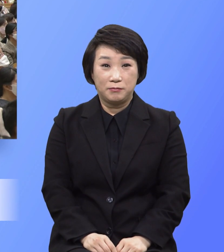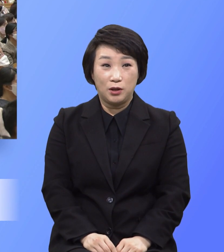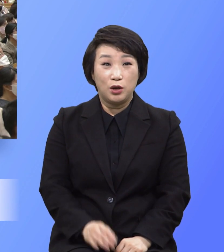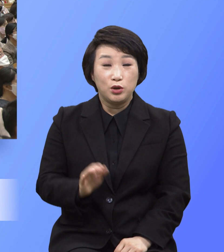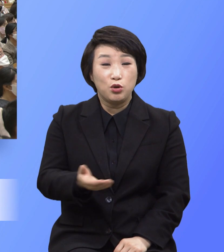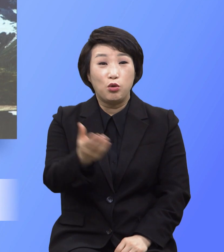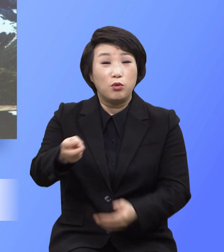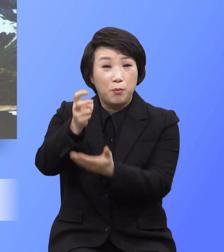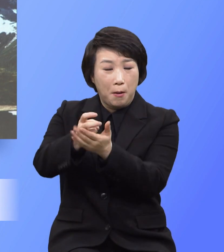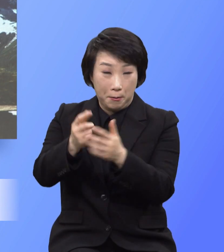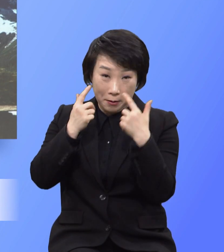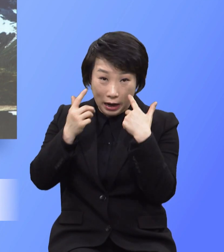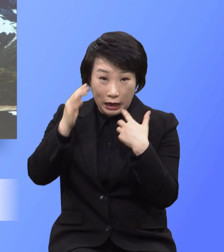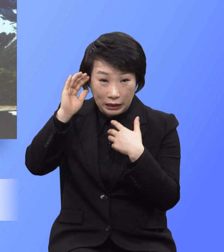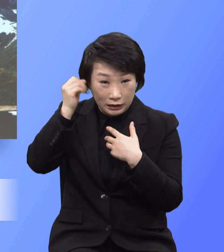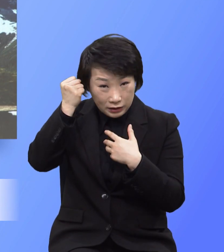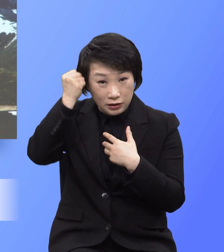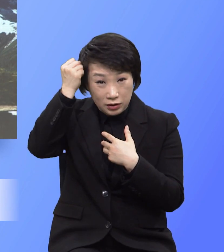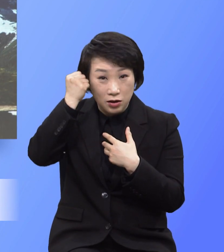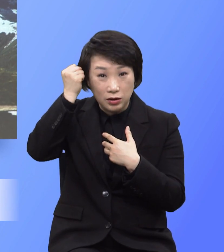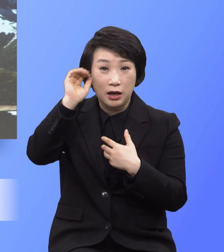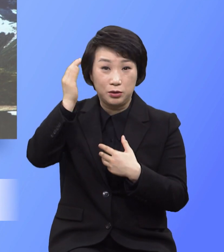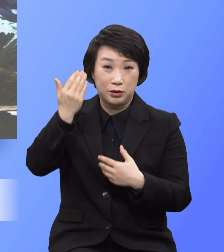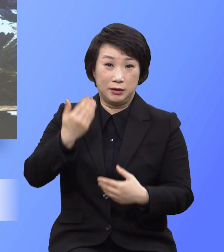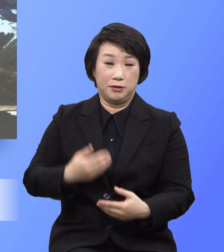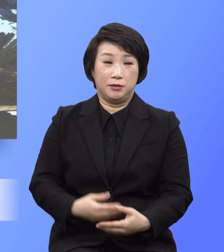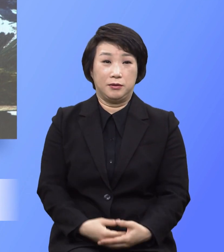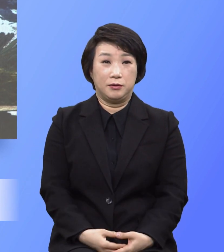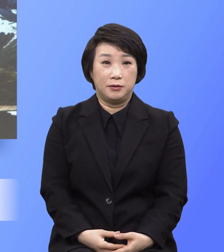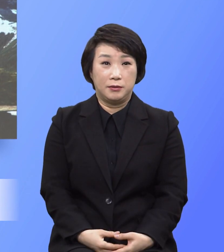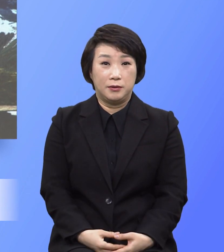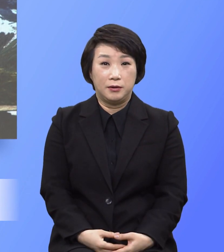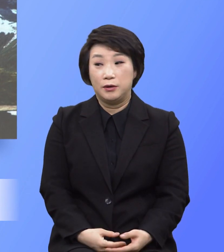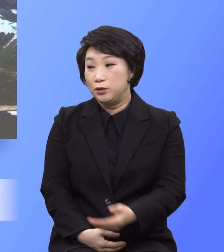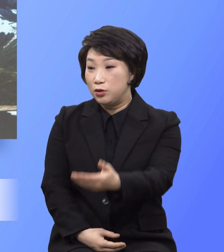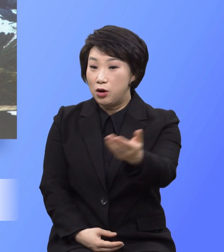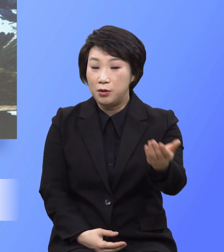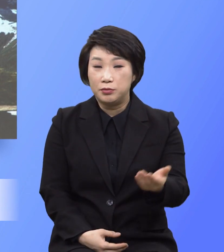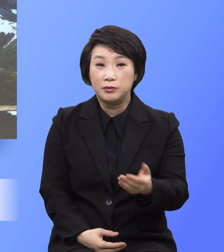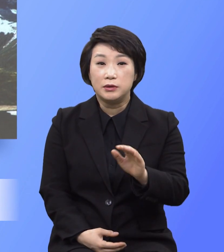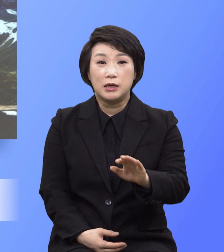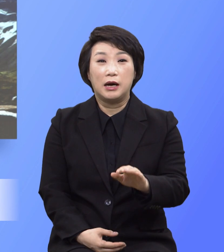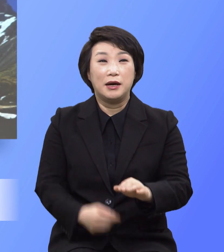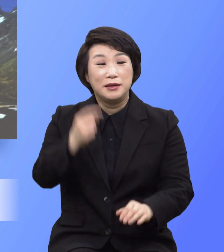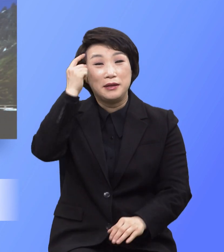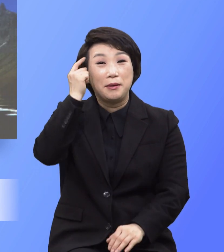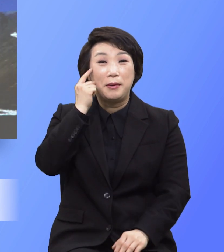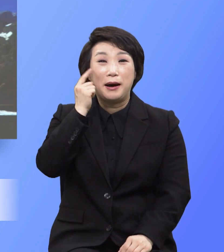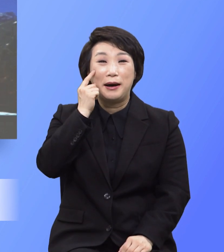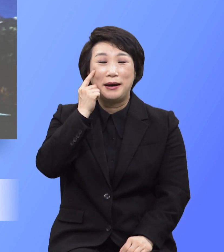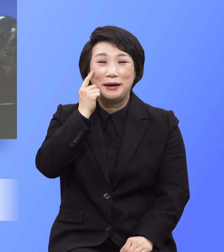그런 원칙이 반드시 서 있어야 됩니다. 여러분이 가만히 보세요.